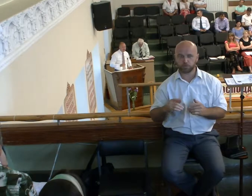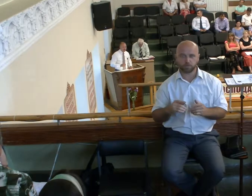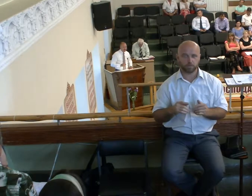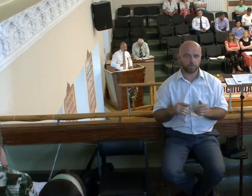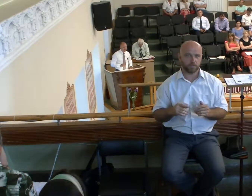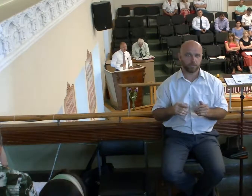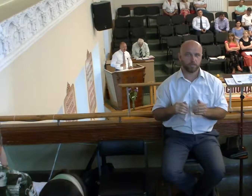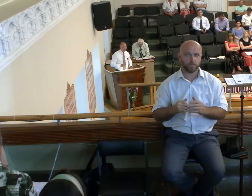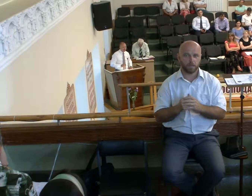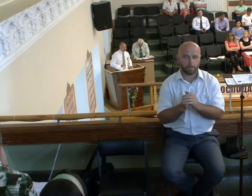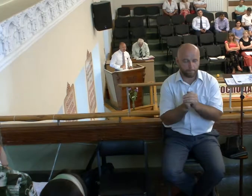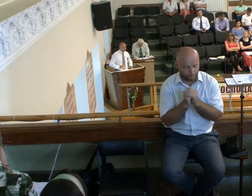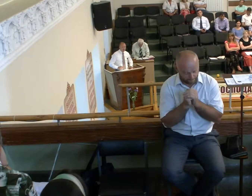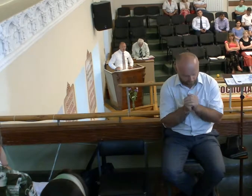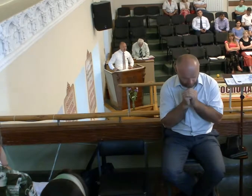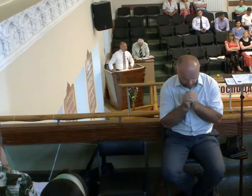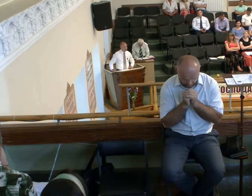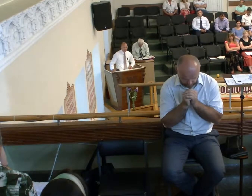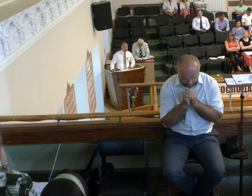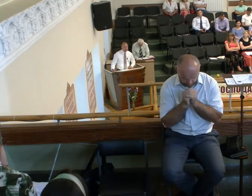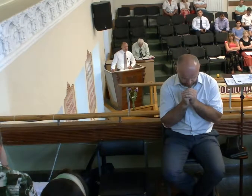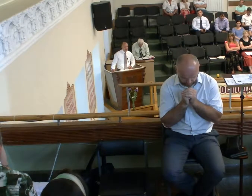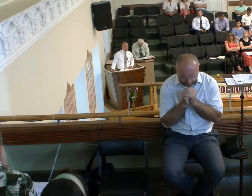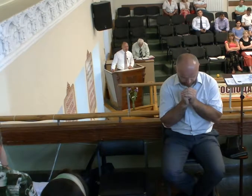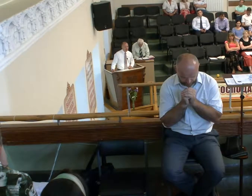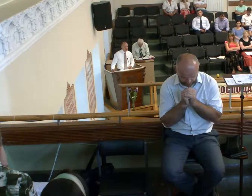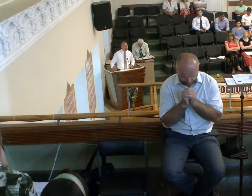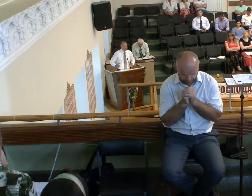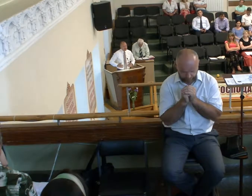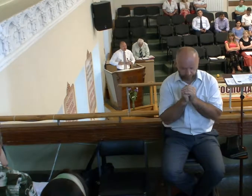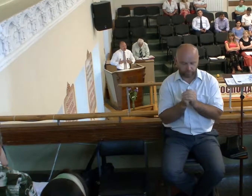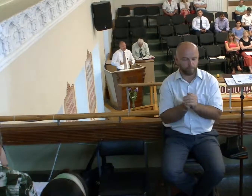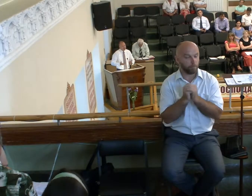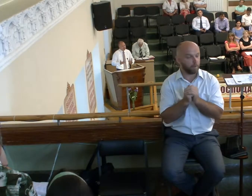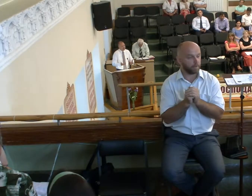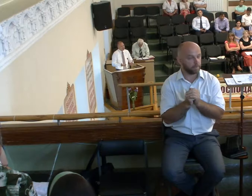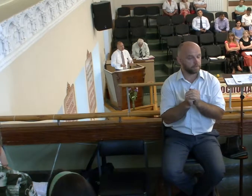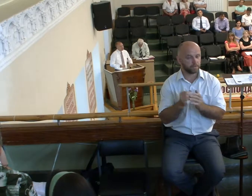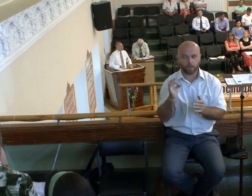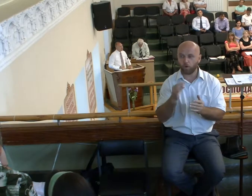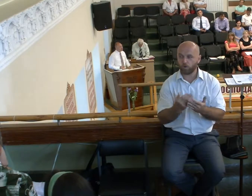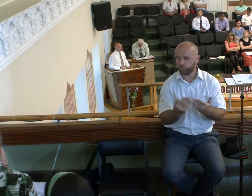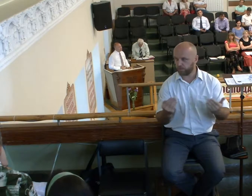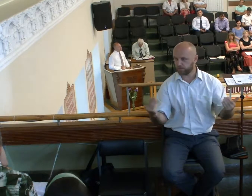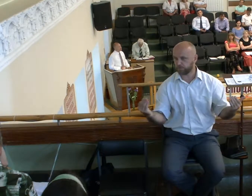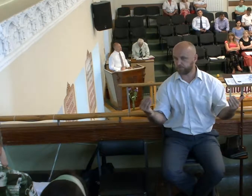дела твои зная, и ему нелегко было делать этот выбор, отдавая свою